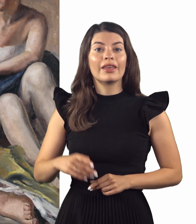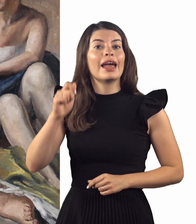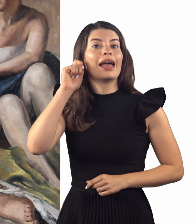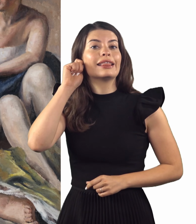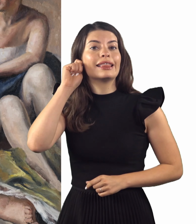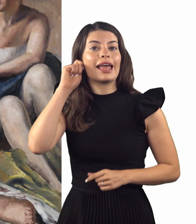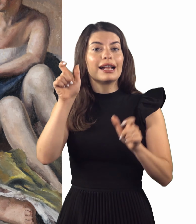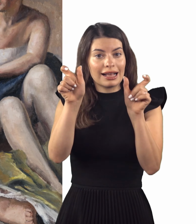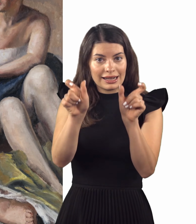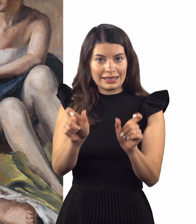Dekleti.